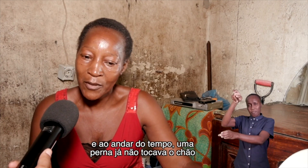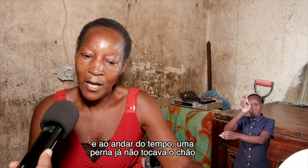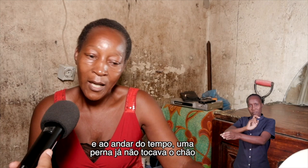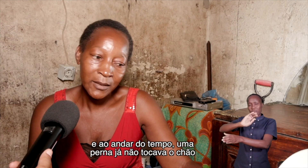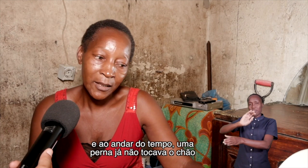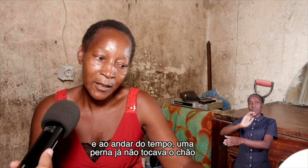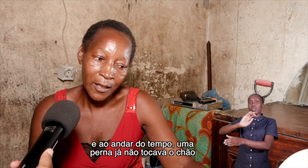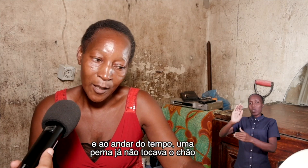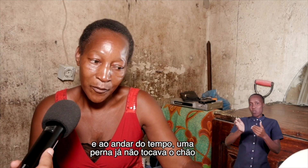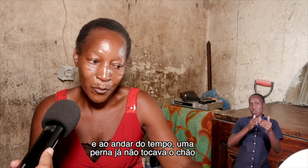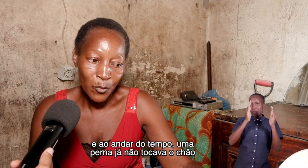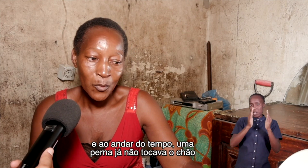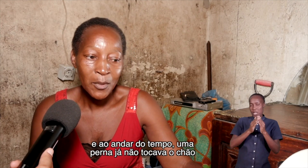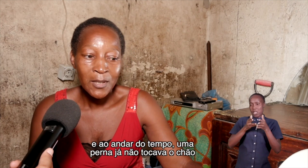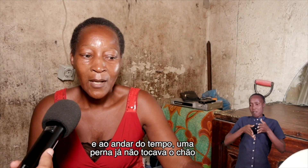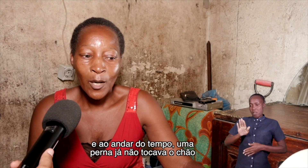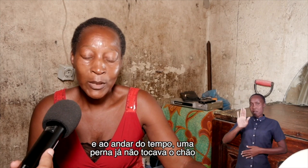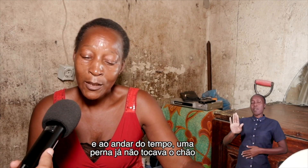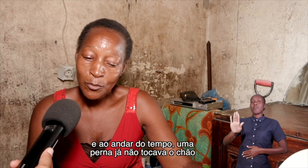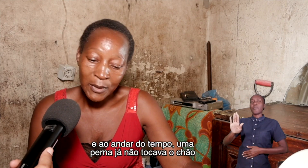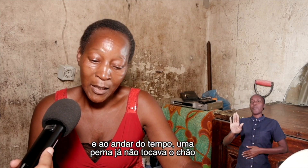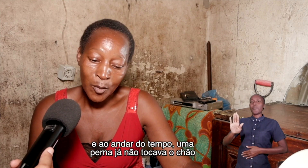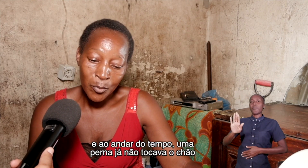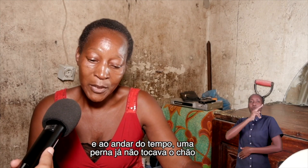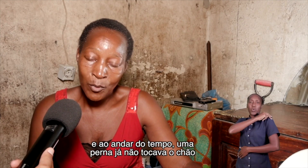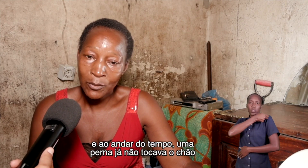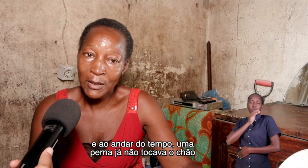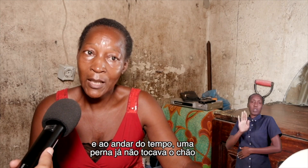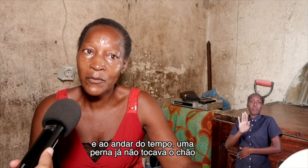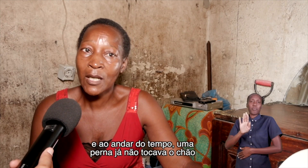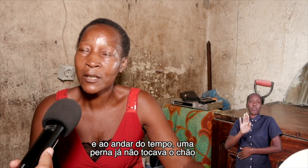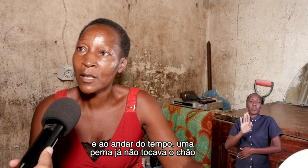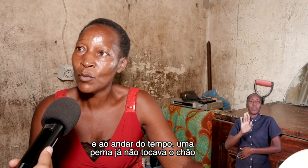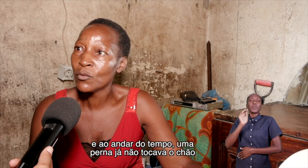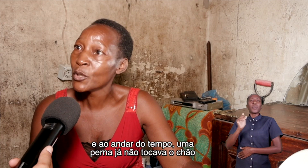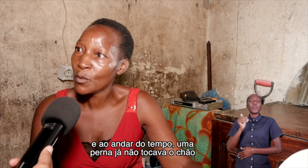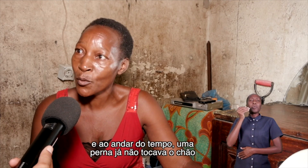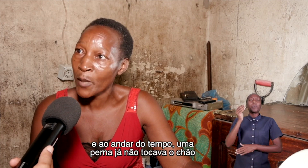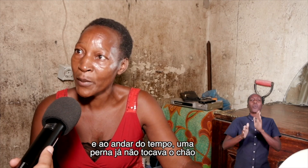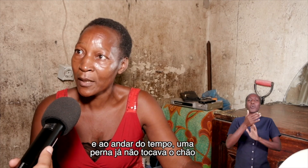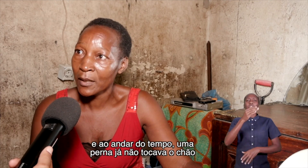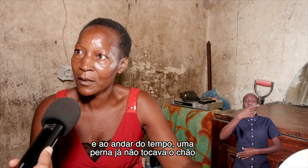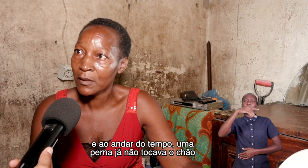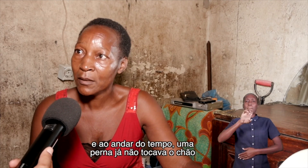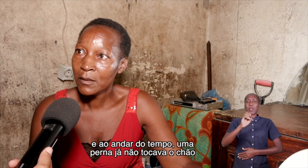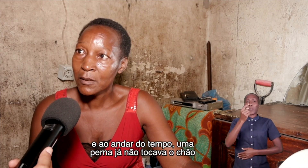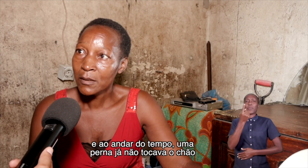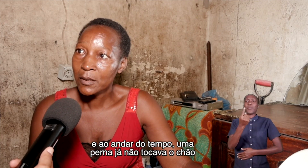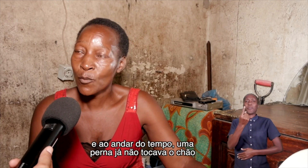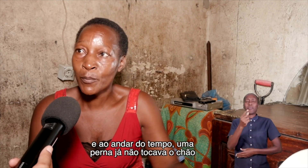alta, ela ficou. Ao andar do tempo, já quando andava, aquilo aí começou por uma perna. Já uma